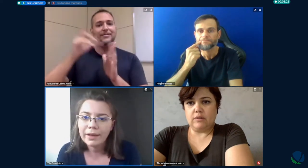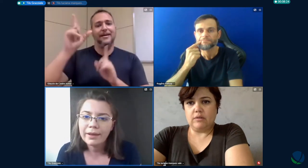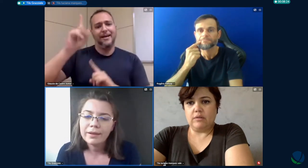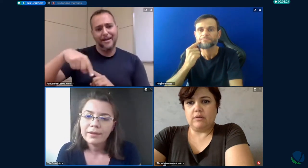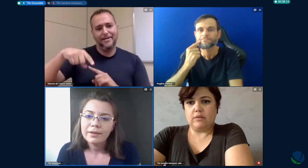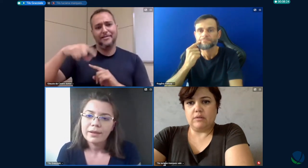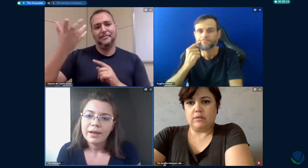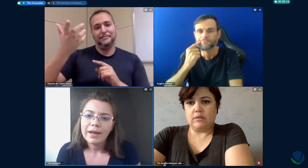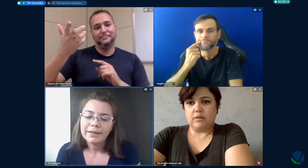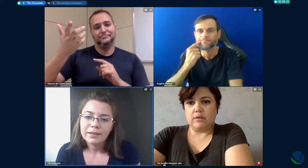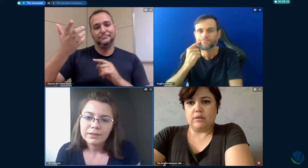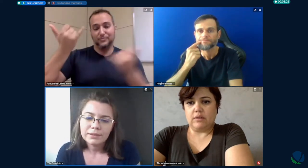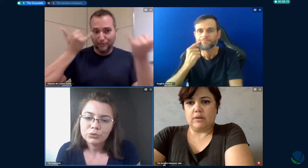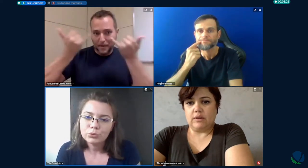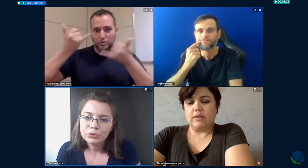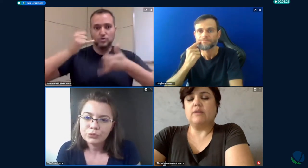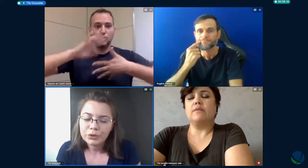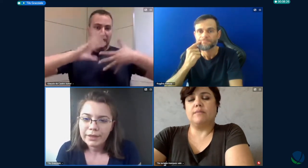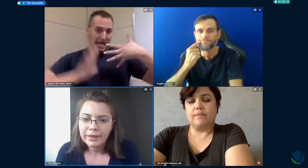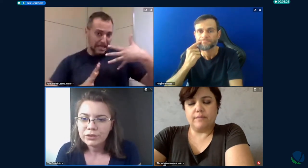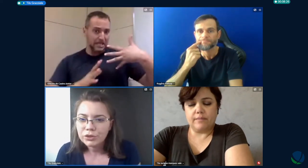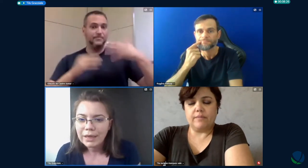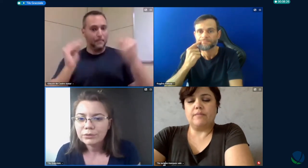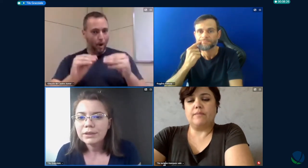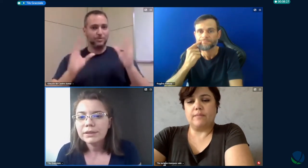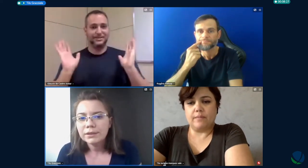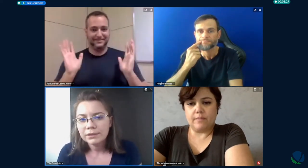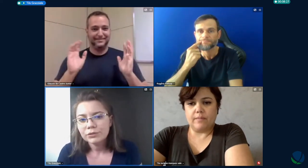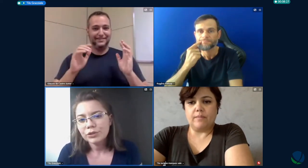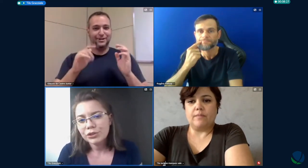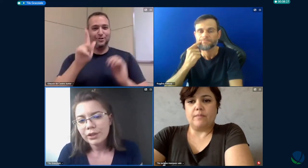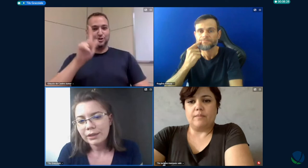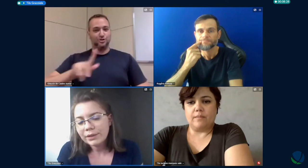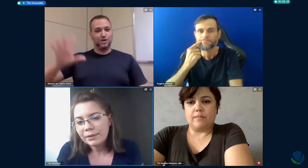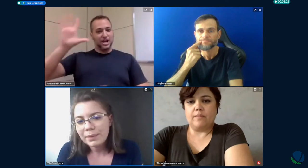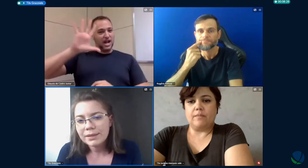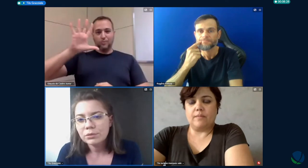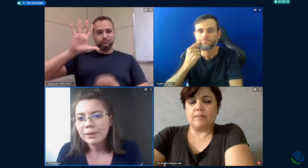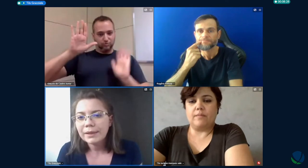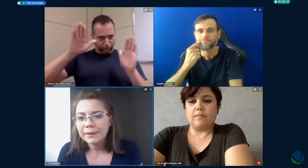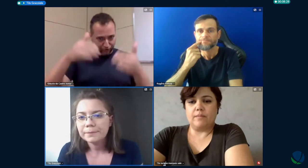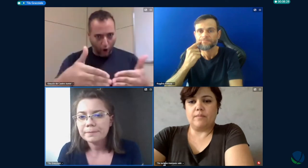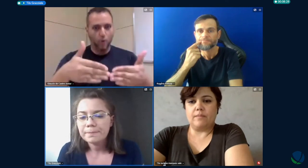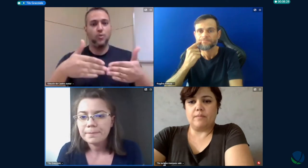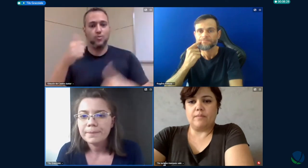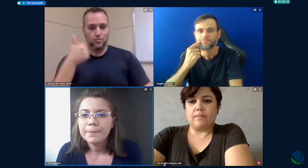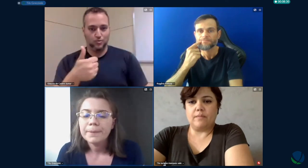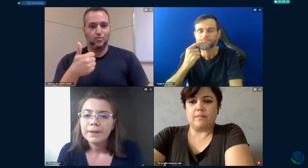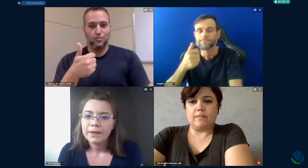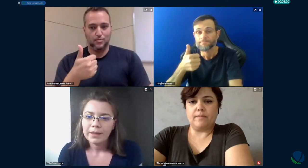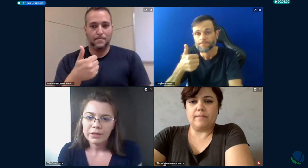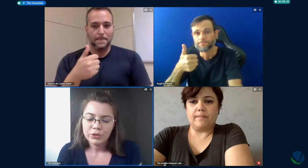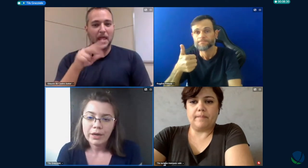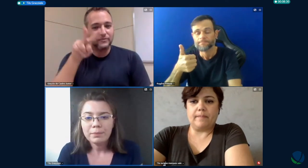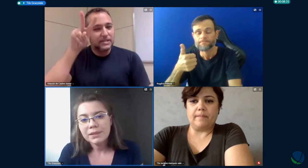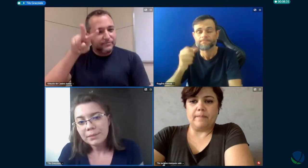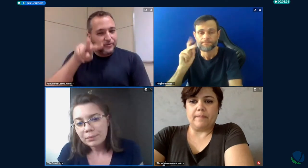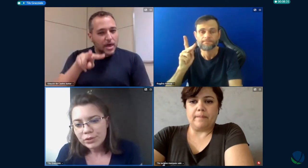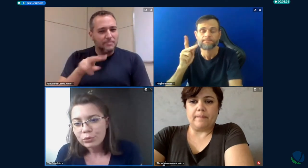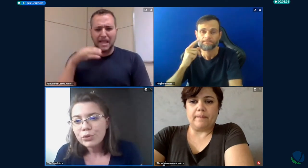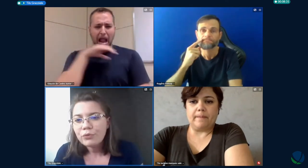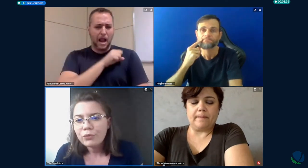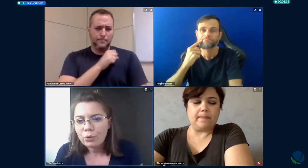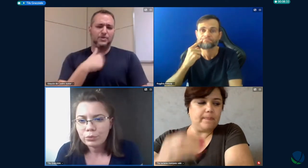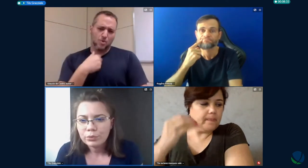entender que é aquelas. Tudo que foi retirado ali, foi retirado, tem base numa lei. É geral, mas